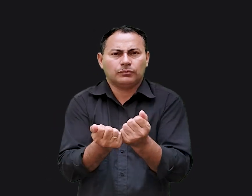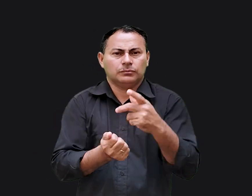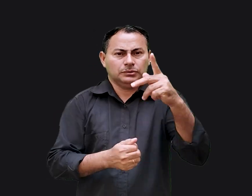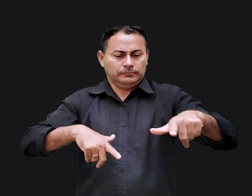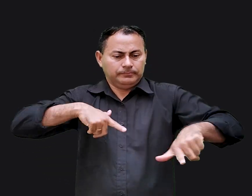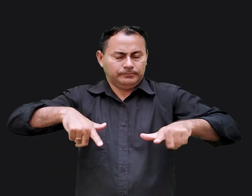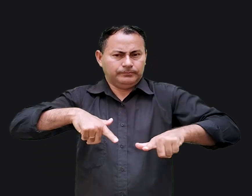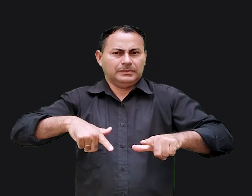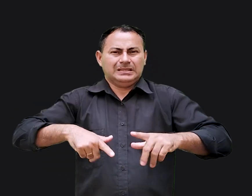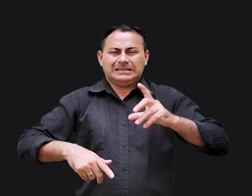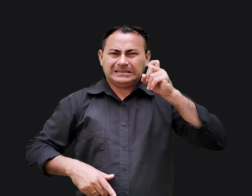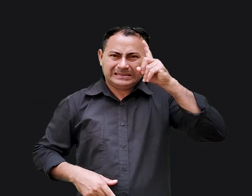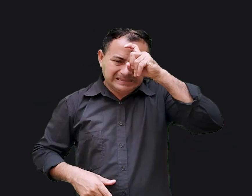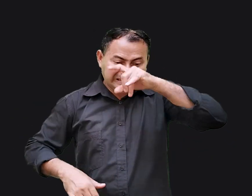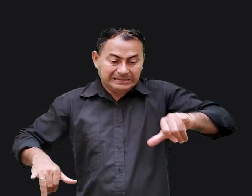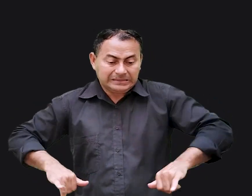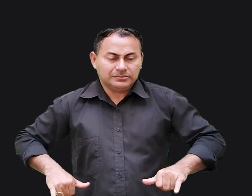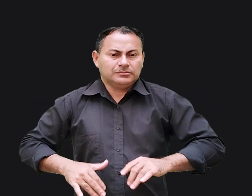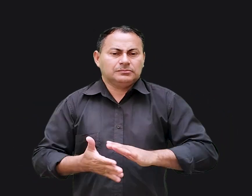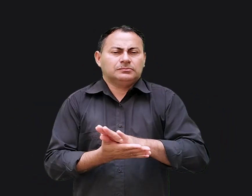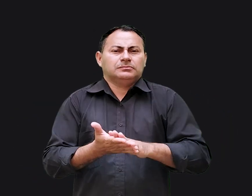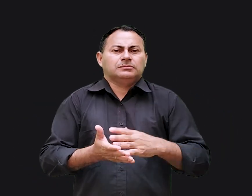seu trabalho árduo naquilo que não satisfaz?